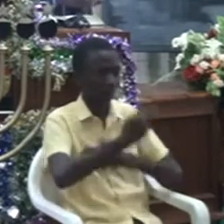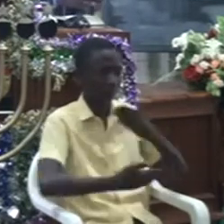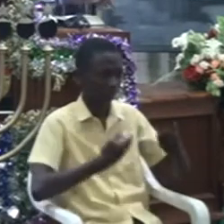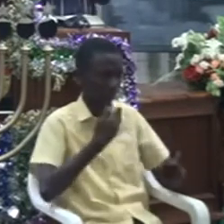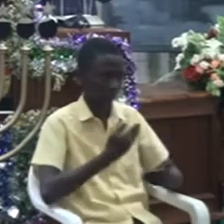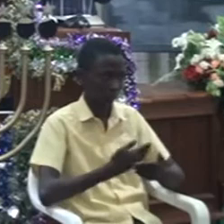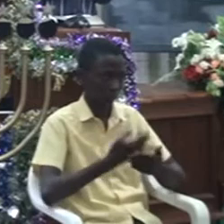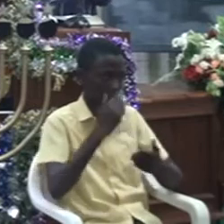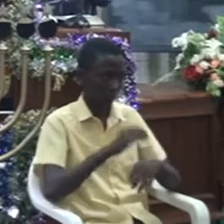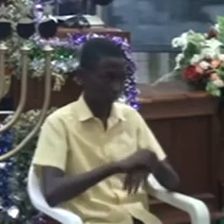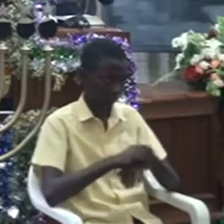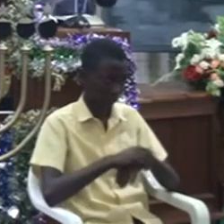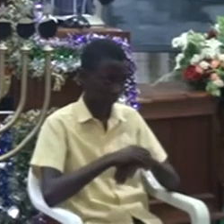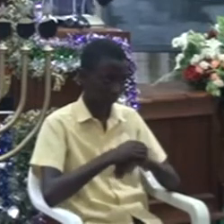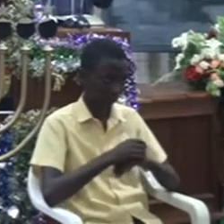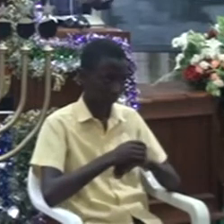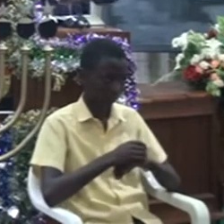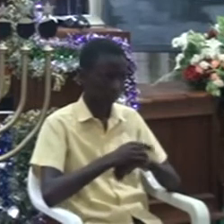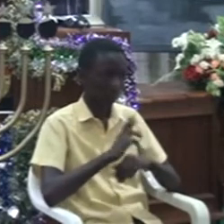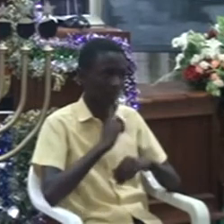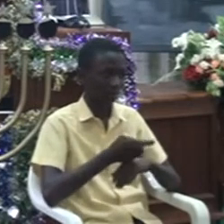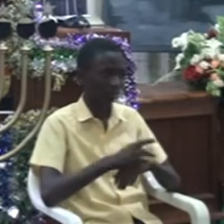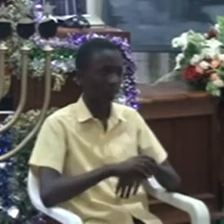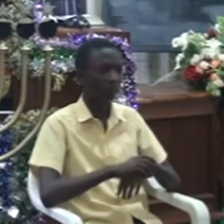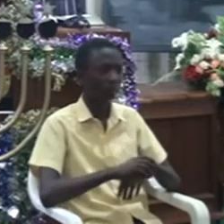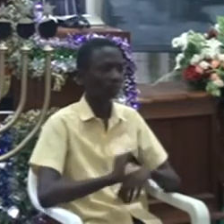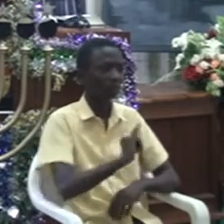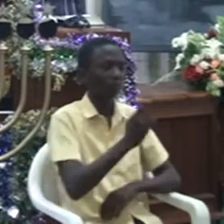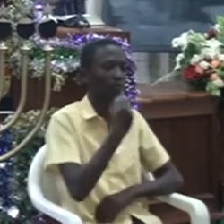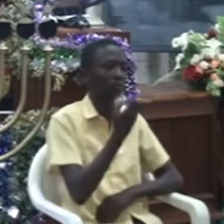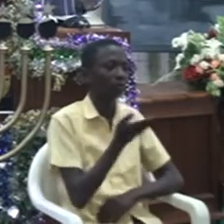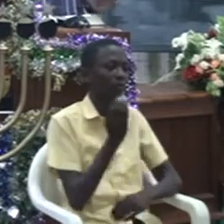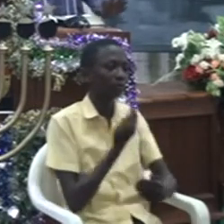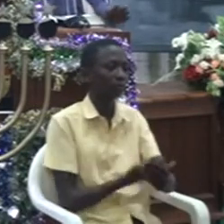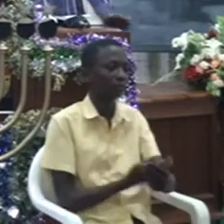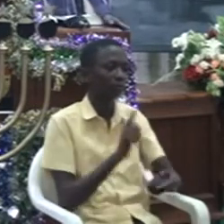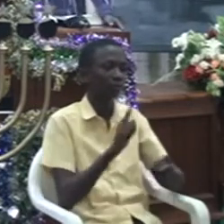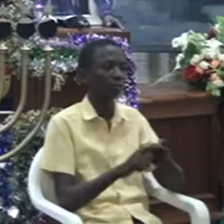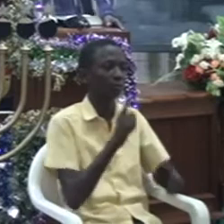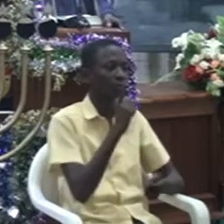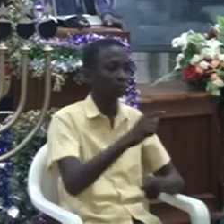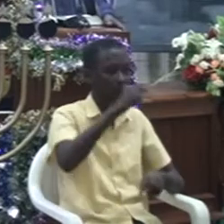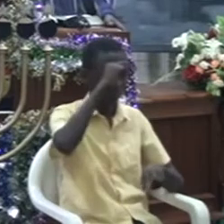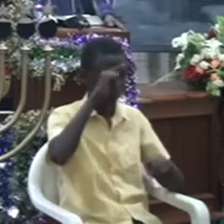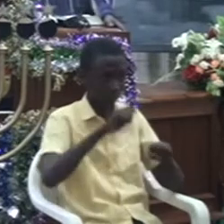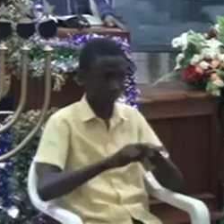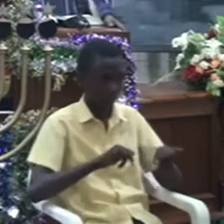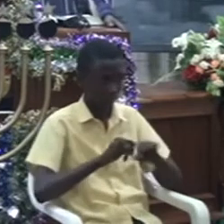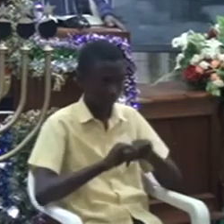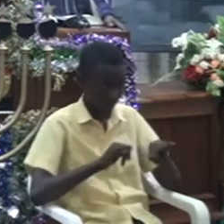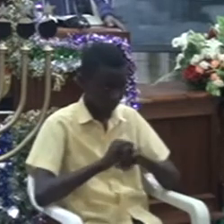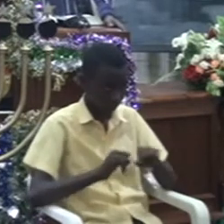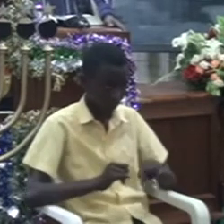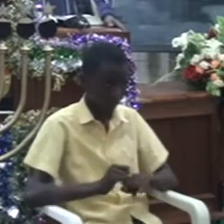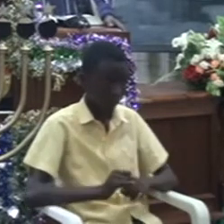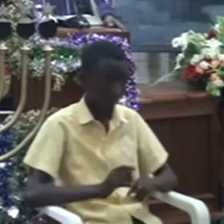hayo ni mambo ya uhakika kwa watu yote. Je disais ce matin un frère. Na asubuhi ya leo nilikuwa naambia ndugu mmoja, si